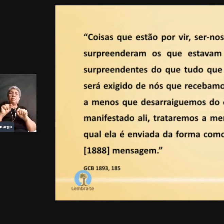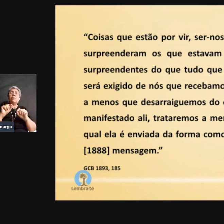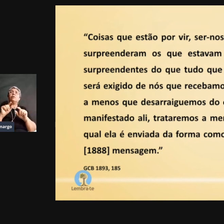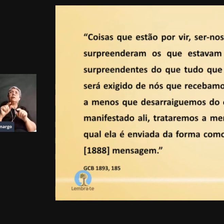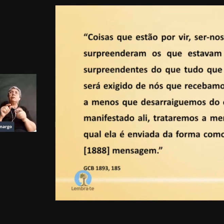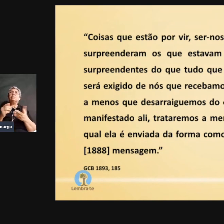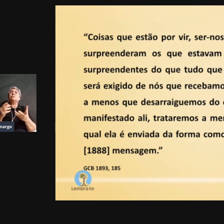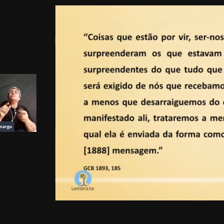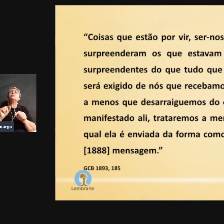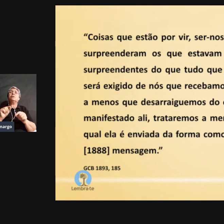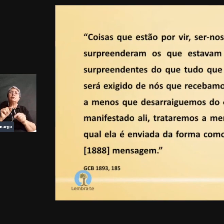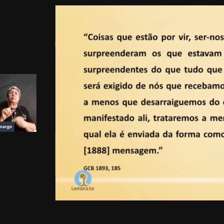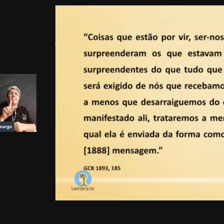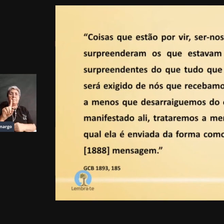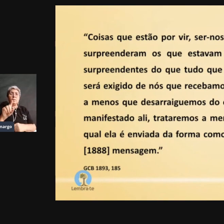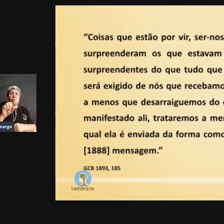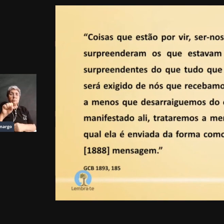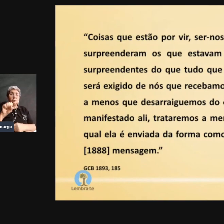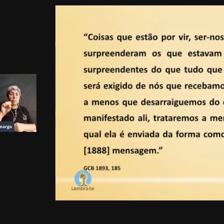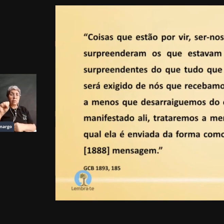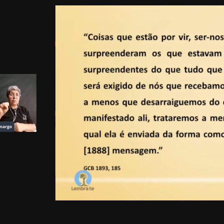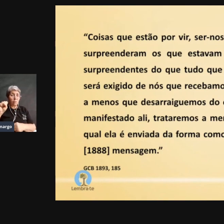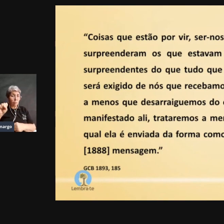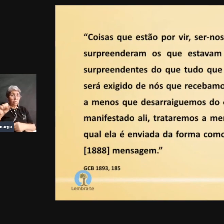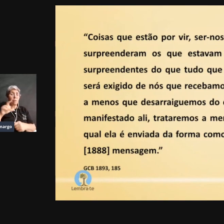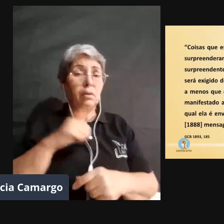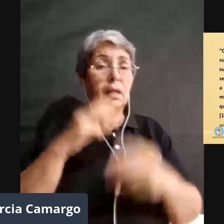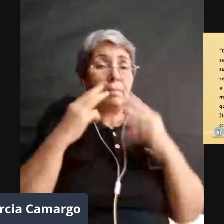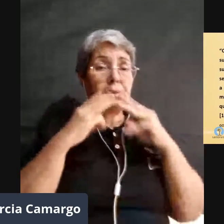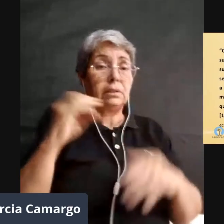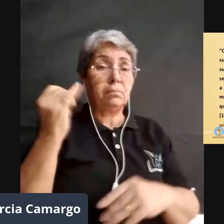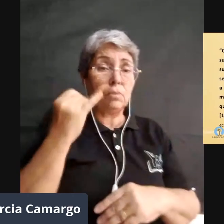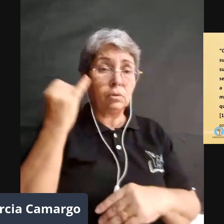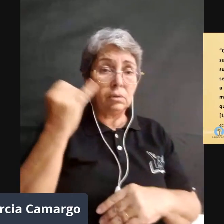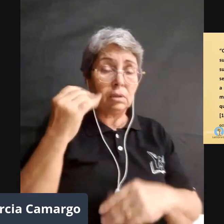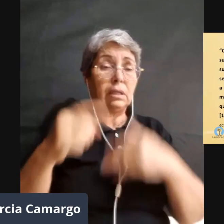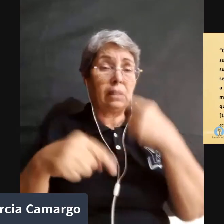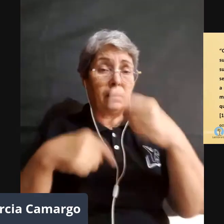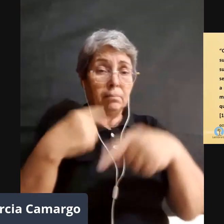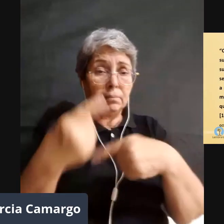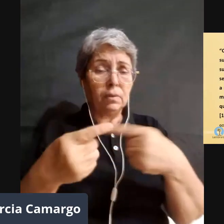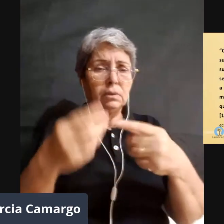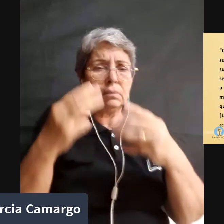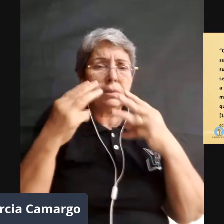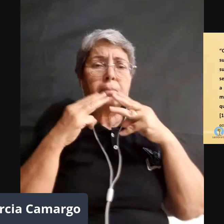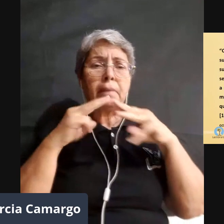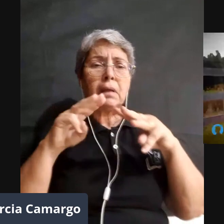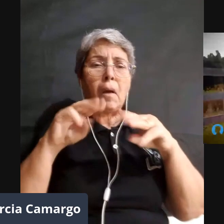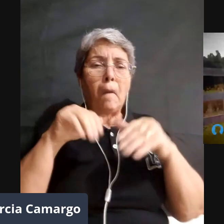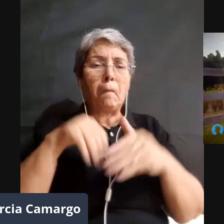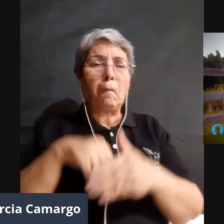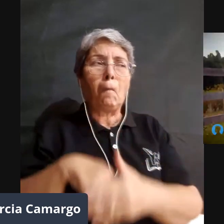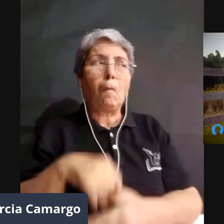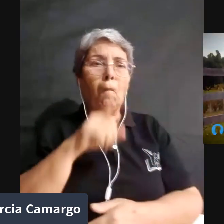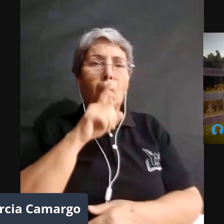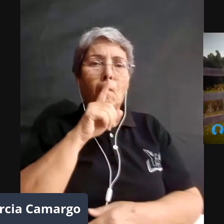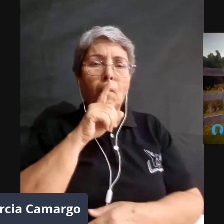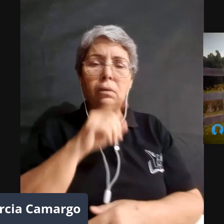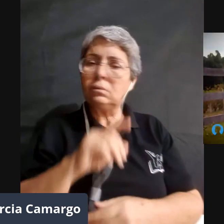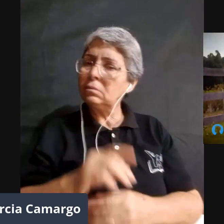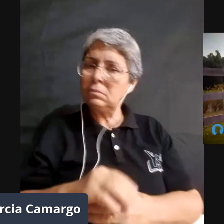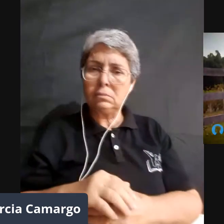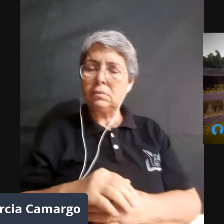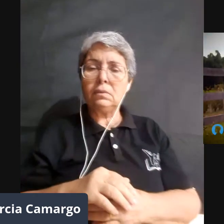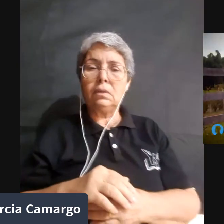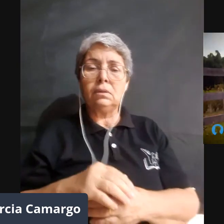a de 1888. Defrontar a verdade plena, meus irmãos, não é ser crítico. A verdade a